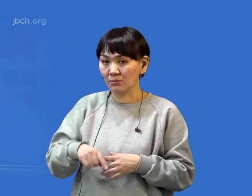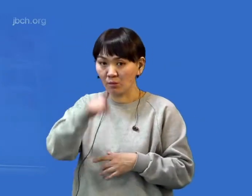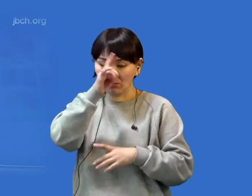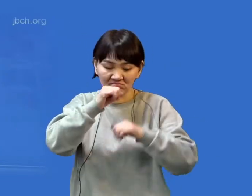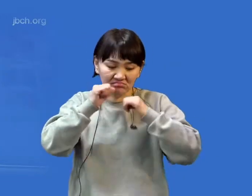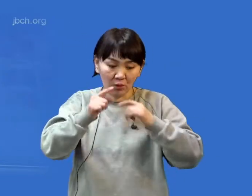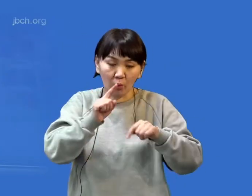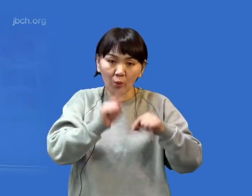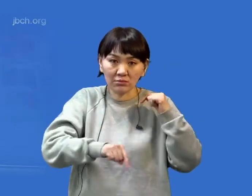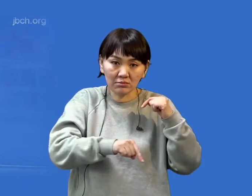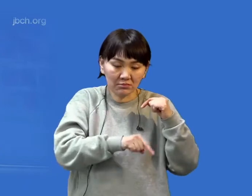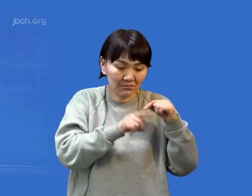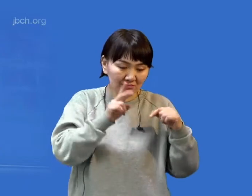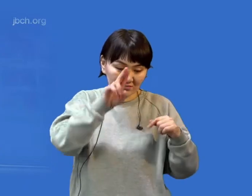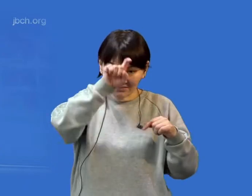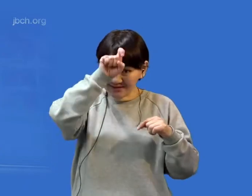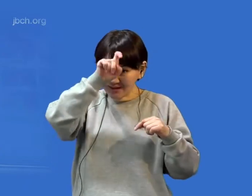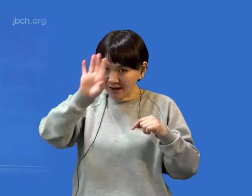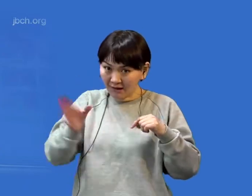ба.